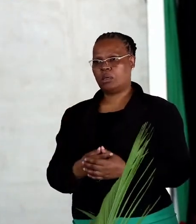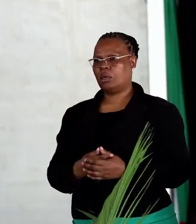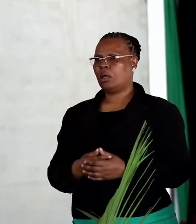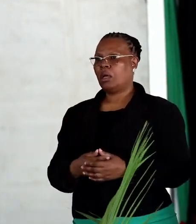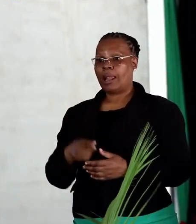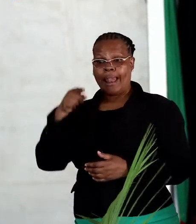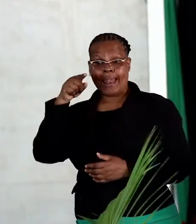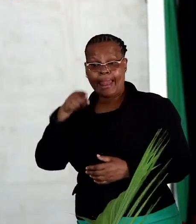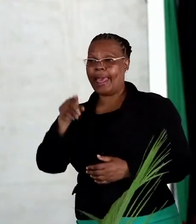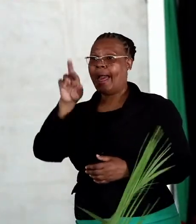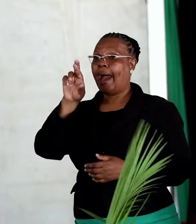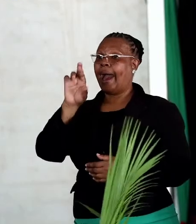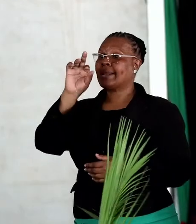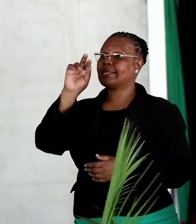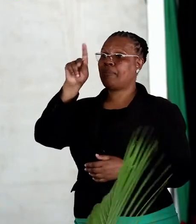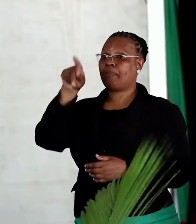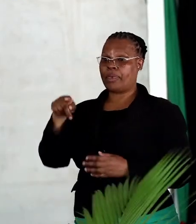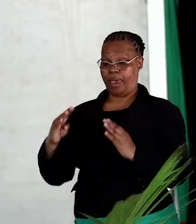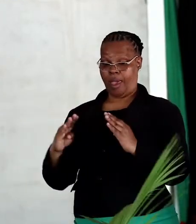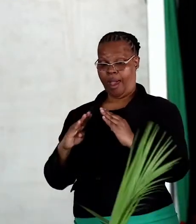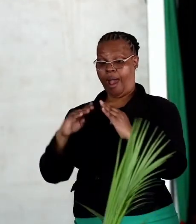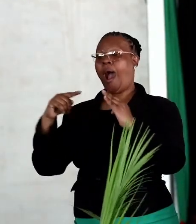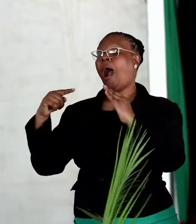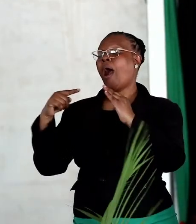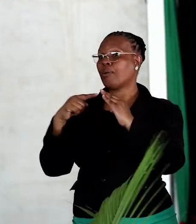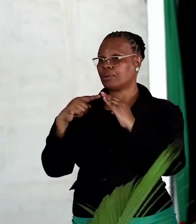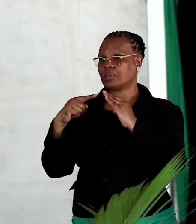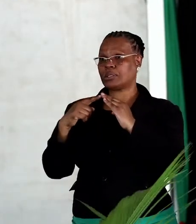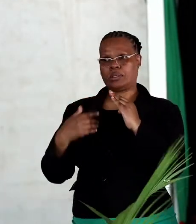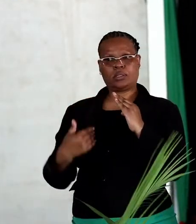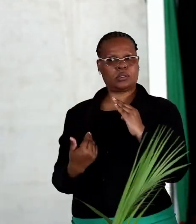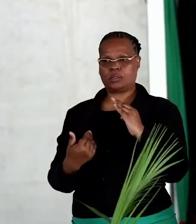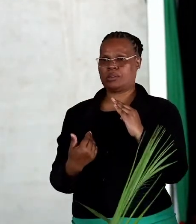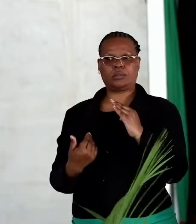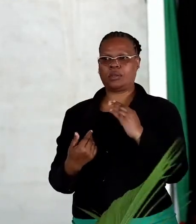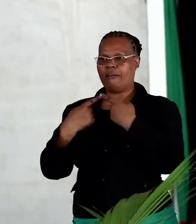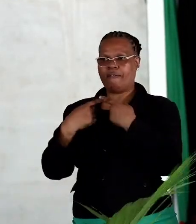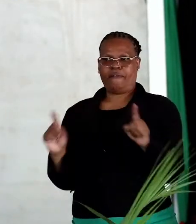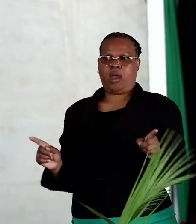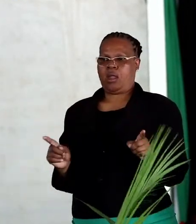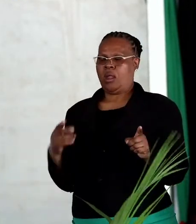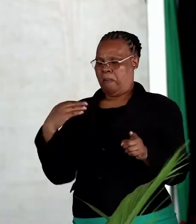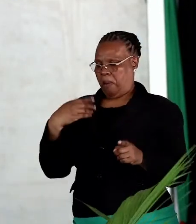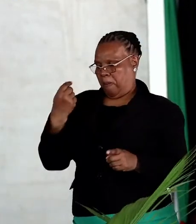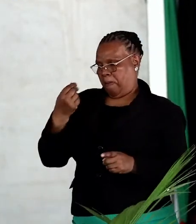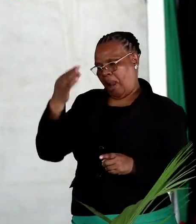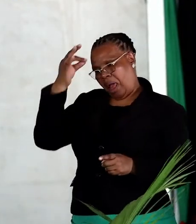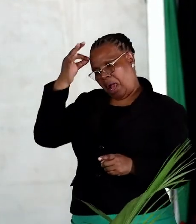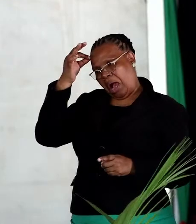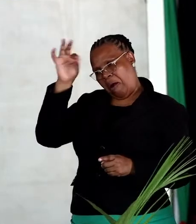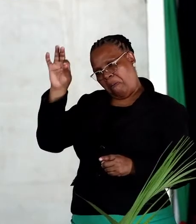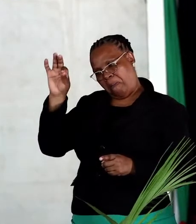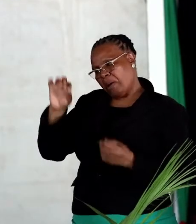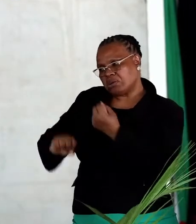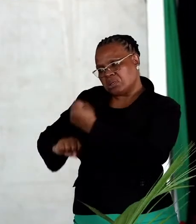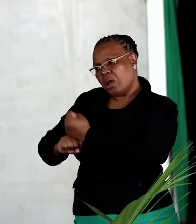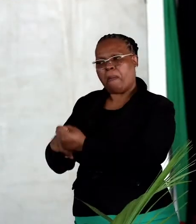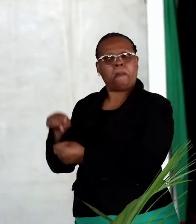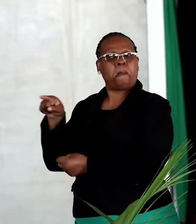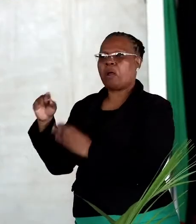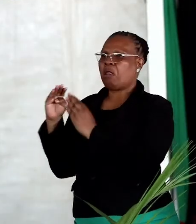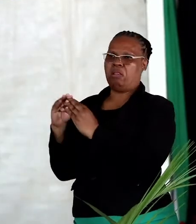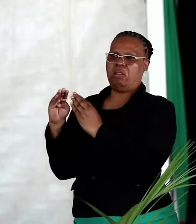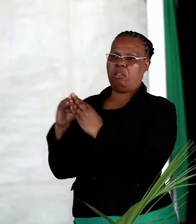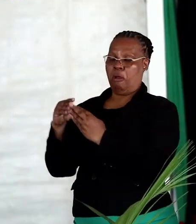ndoba no government makafaka imali ayilungise. Into endiza uyenza ndiza ukhangela apha